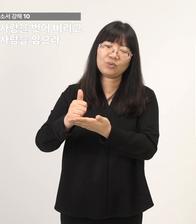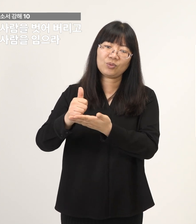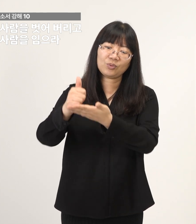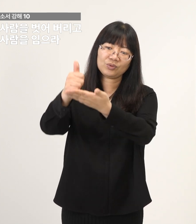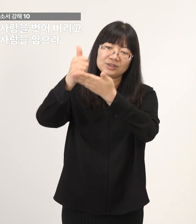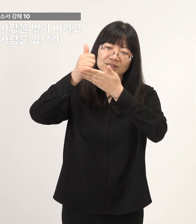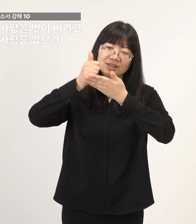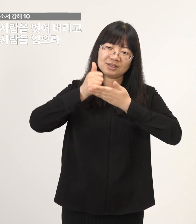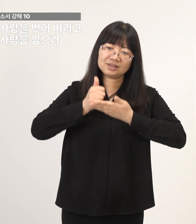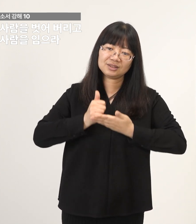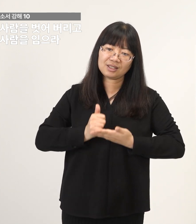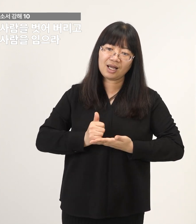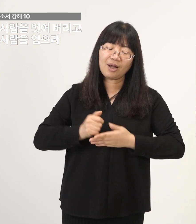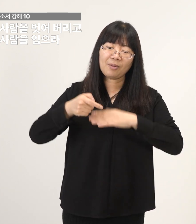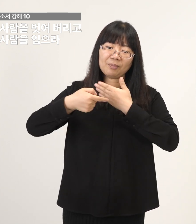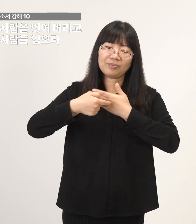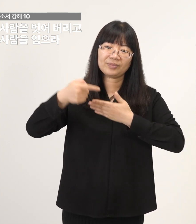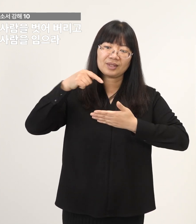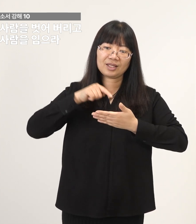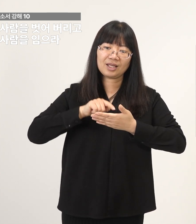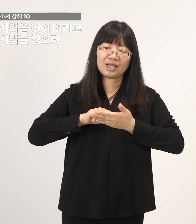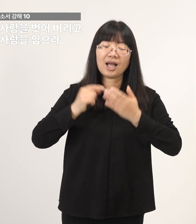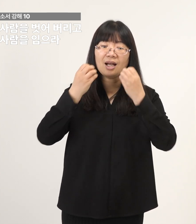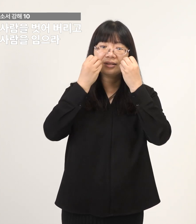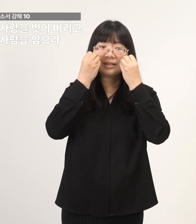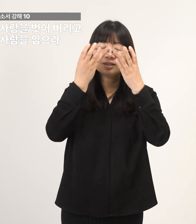주님을 모신 마음 새